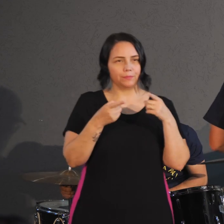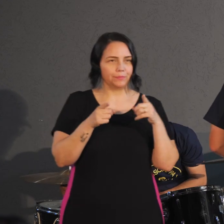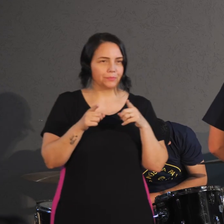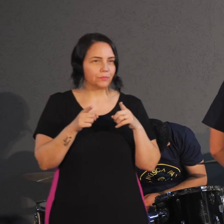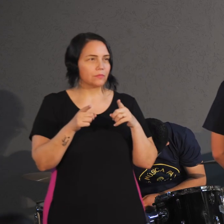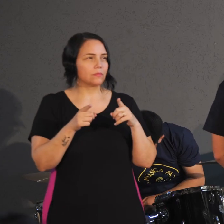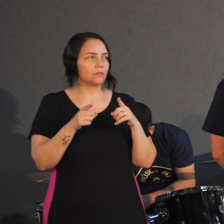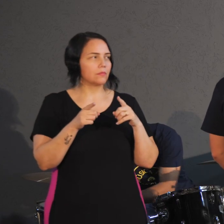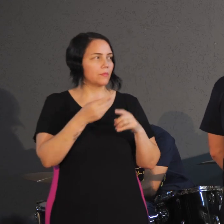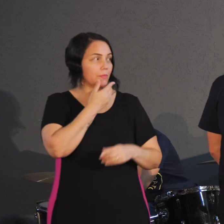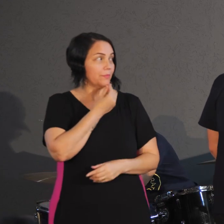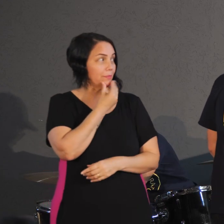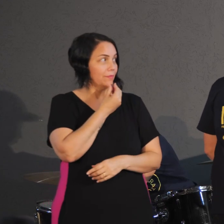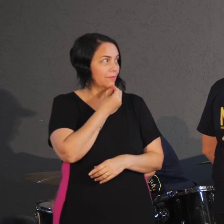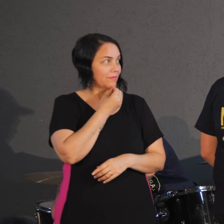ao alguém aí.